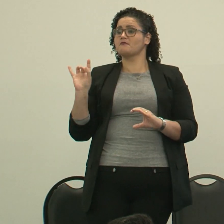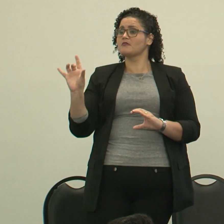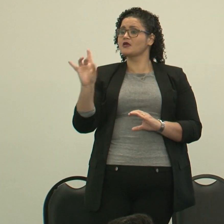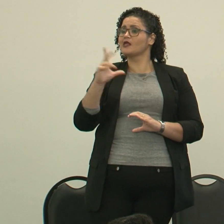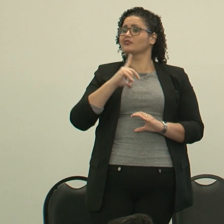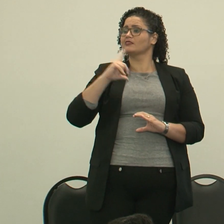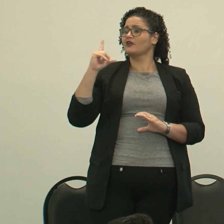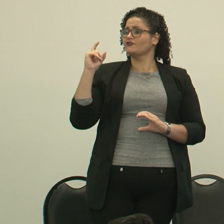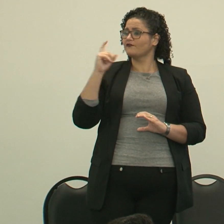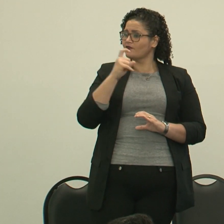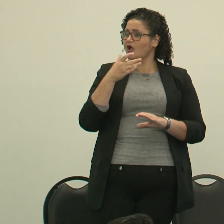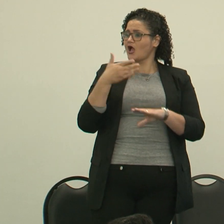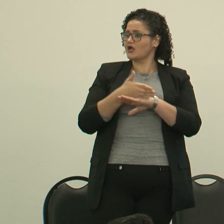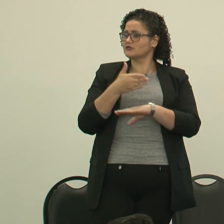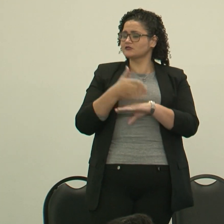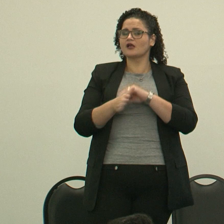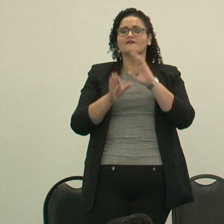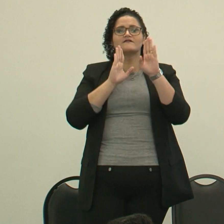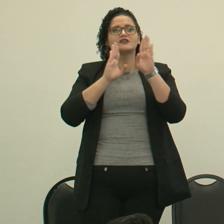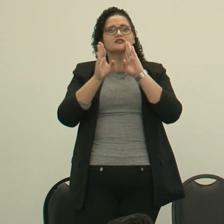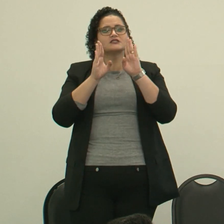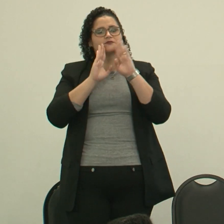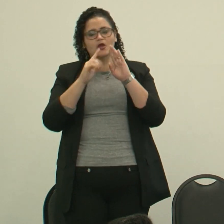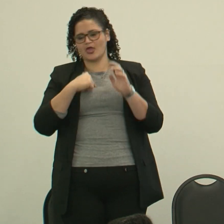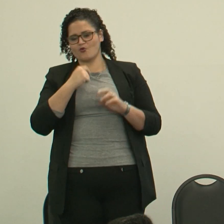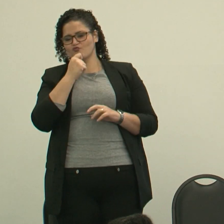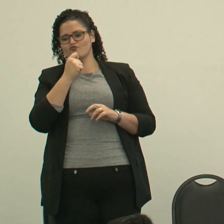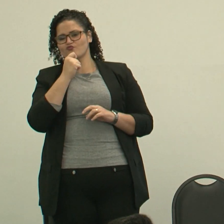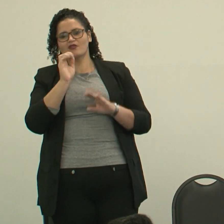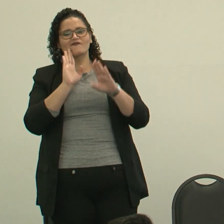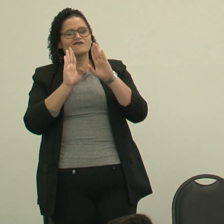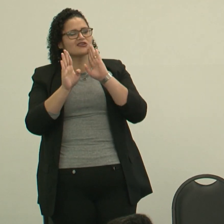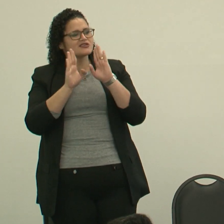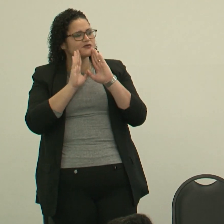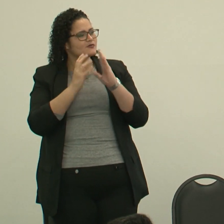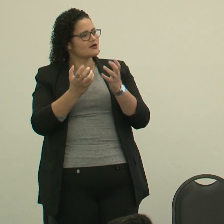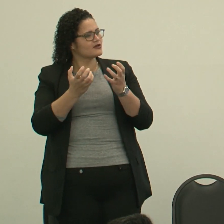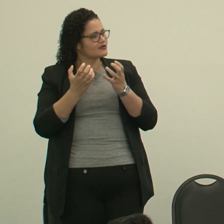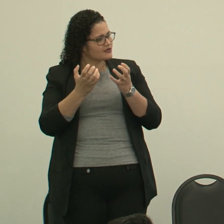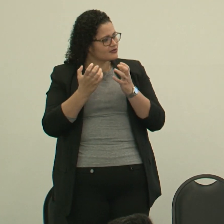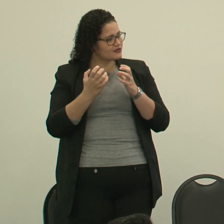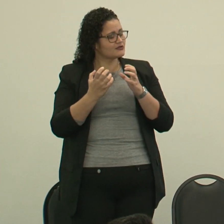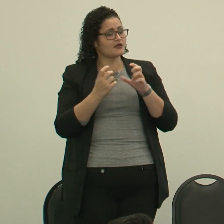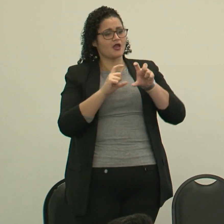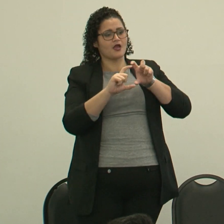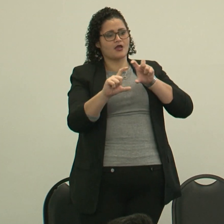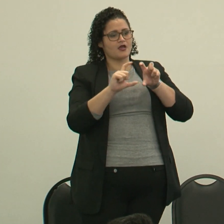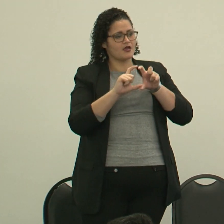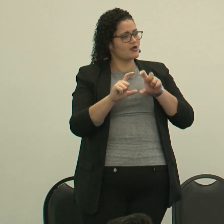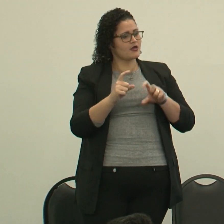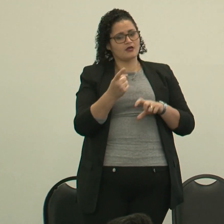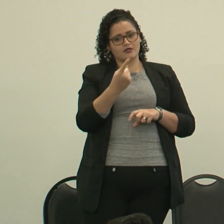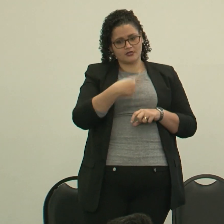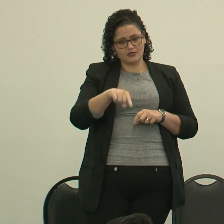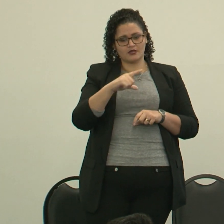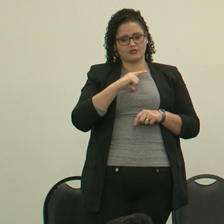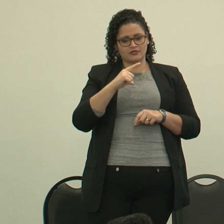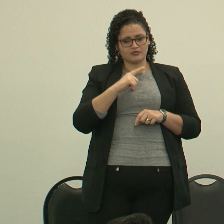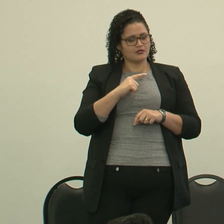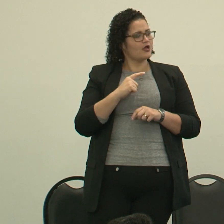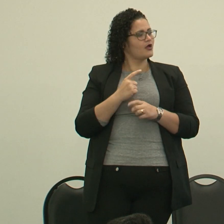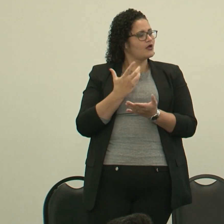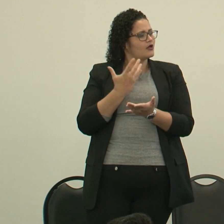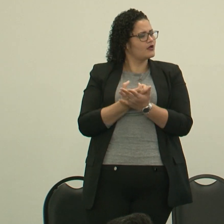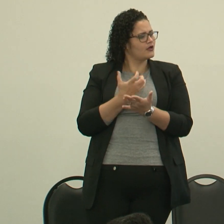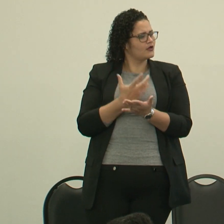tenham dificuldade de acesso a Facebook, como eu que não tenho Facebook, e queira ter boa parte dessas tirinhas, eu e a Alessandra fizemos um acervo em